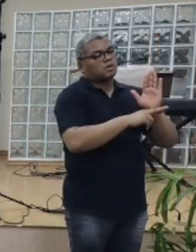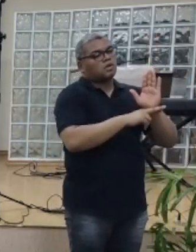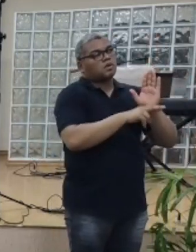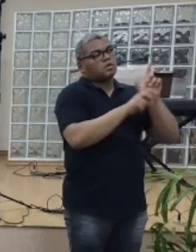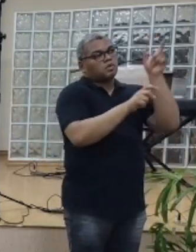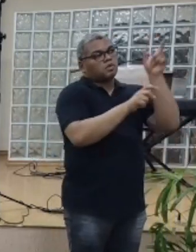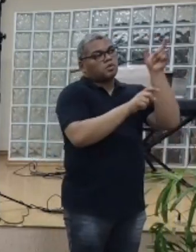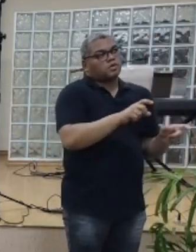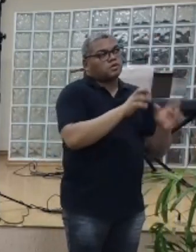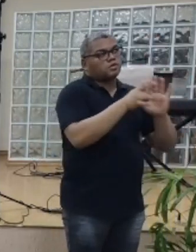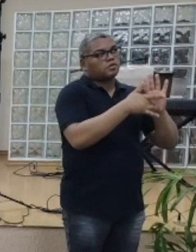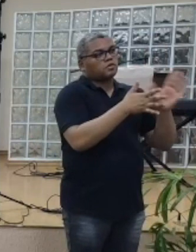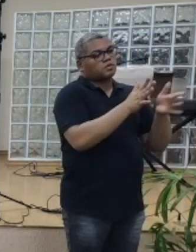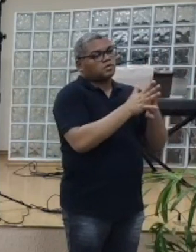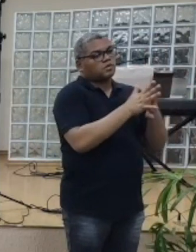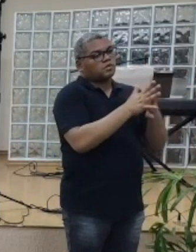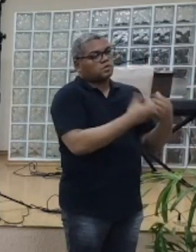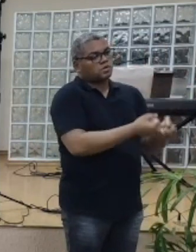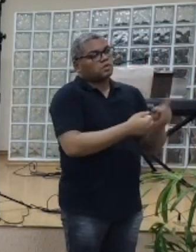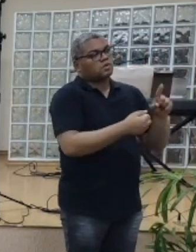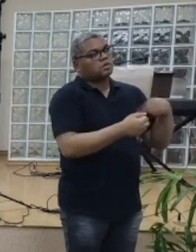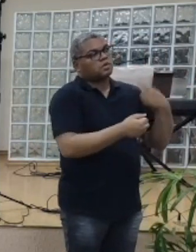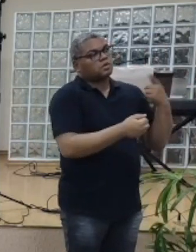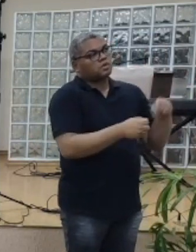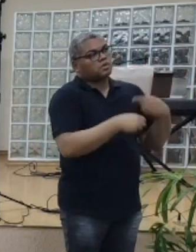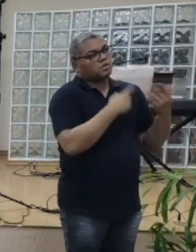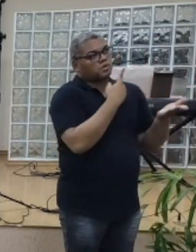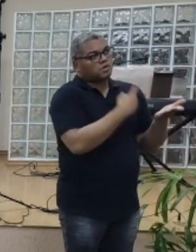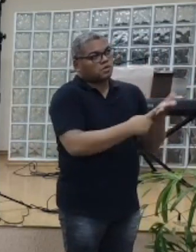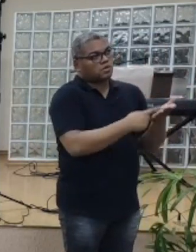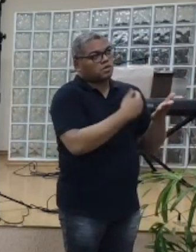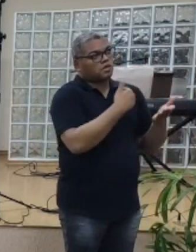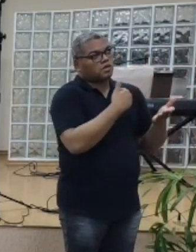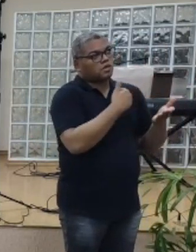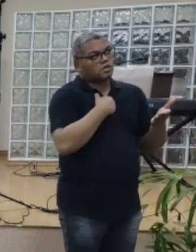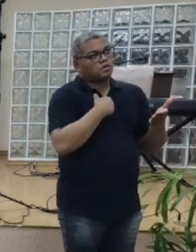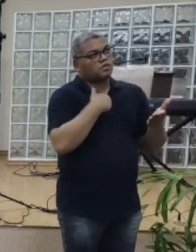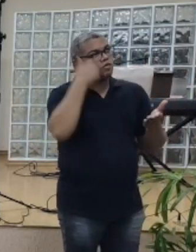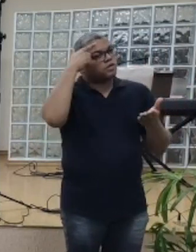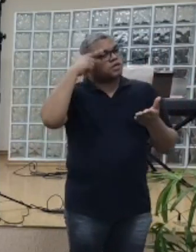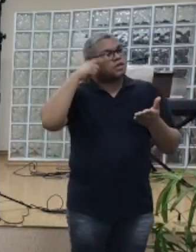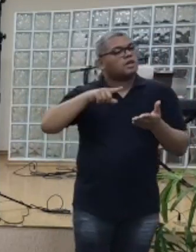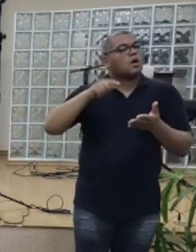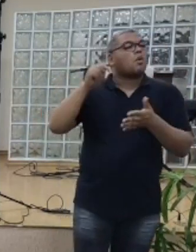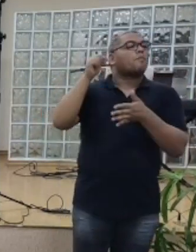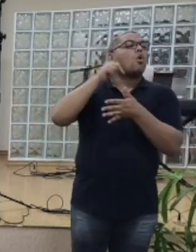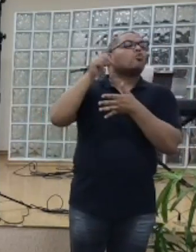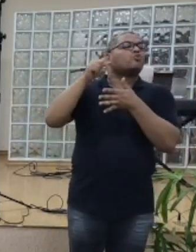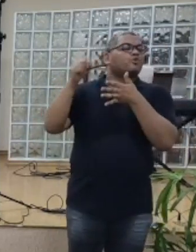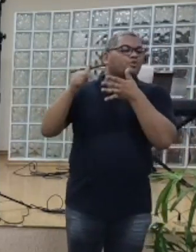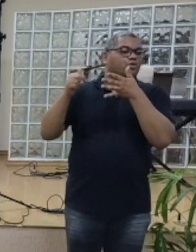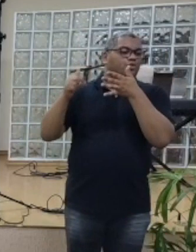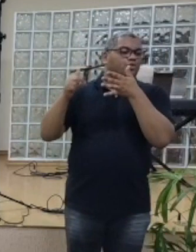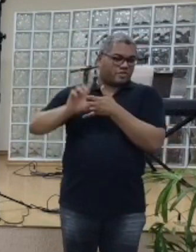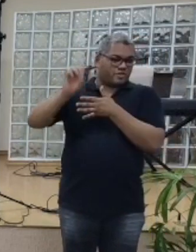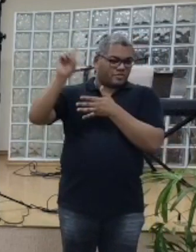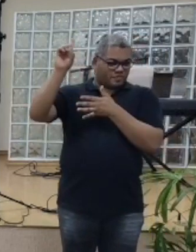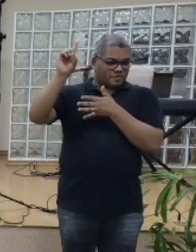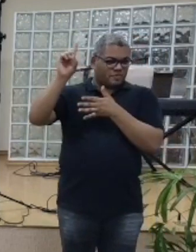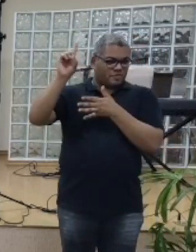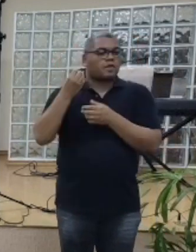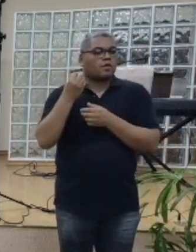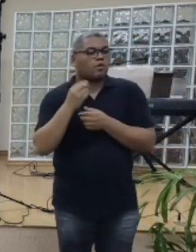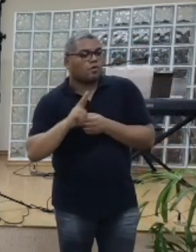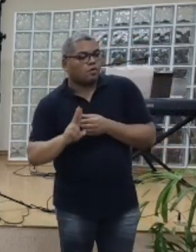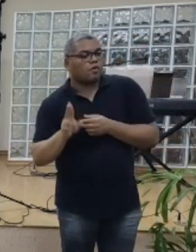convertido, e quando eu cumpro esta regra eu faço pontos com Deus? Ou eu venho à igreja porque estar